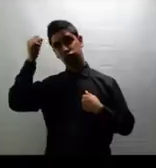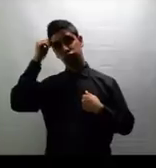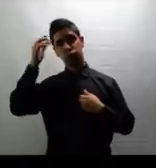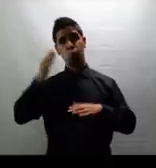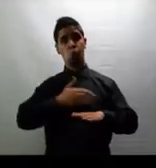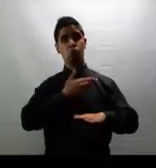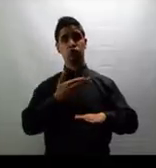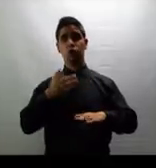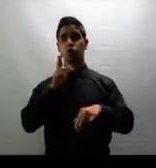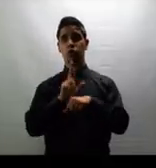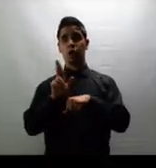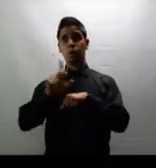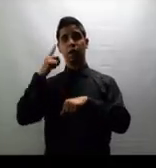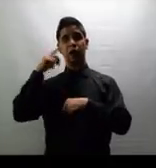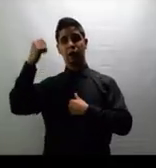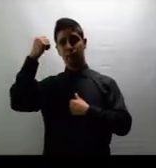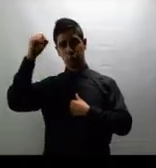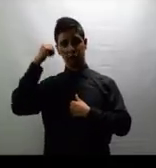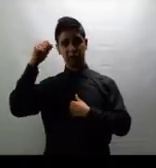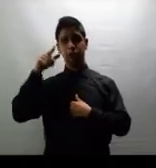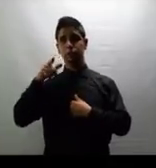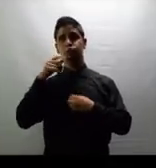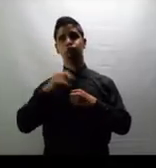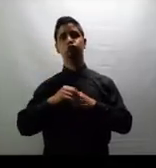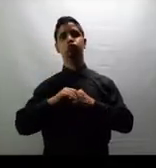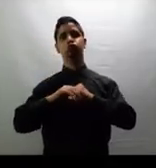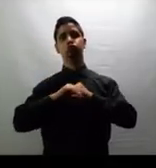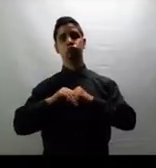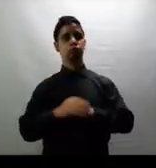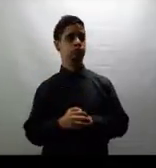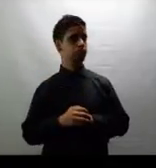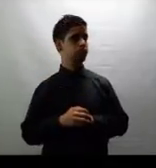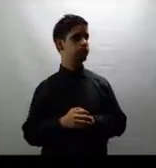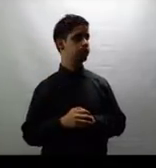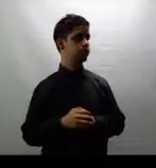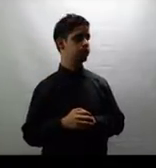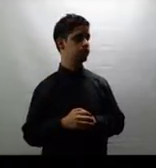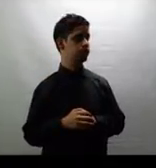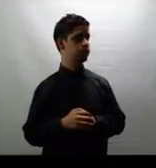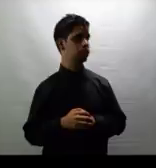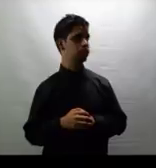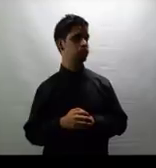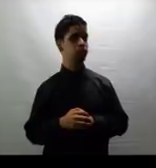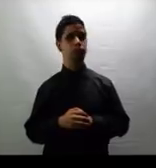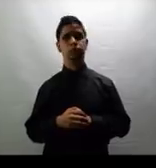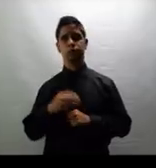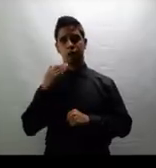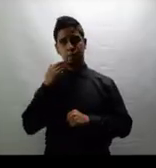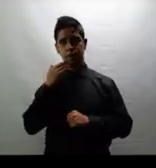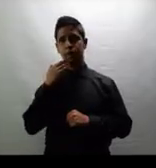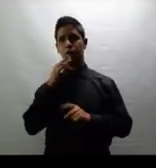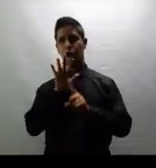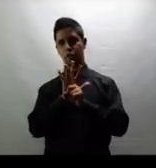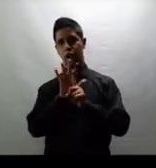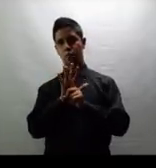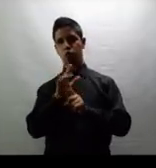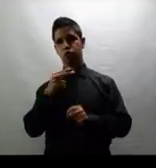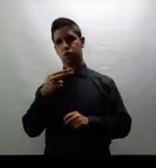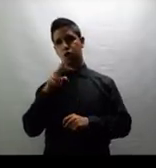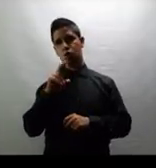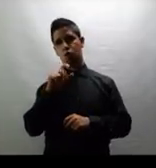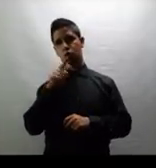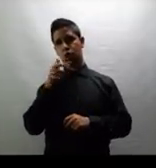que finalmente se dio independientemente de lo que el pueblo la famosa huelga del pueblo como se le llamó en aquel